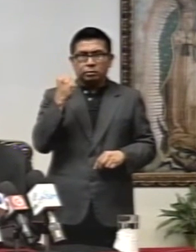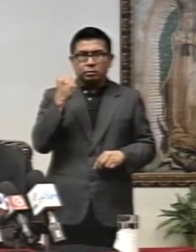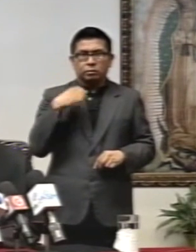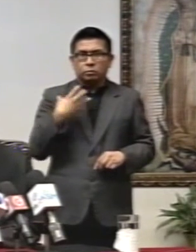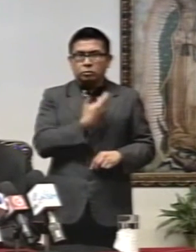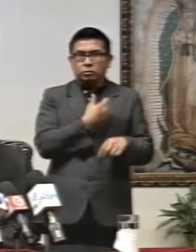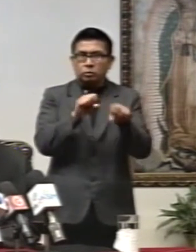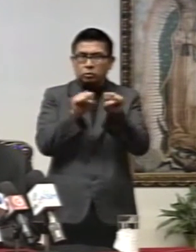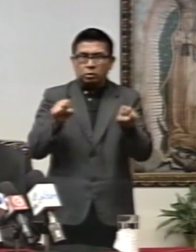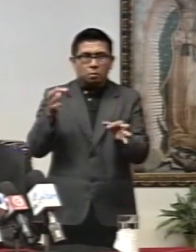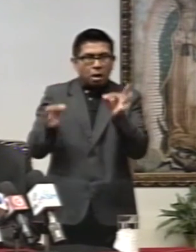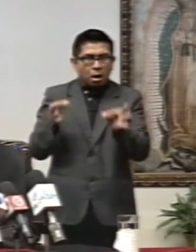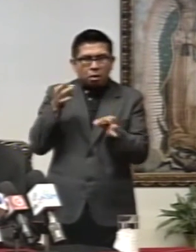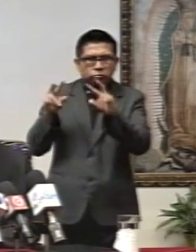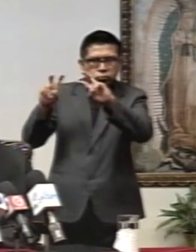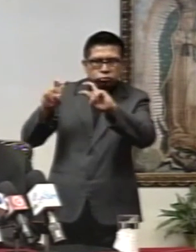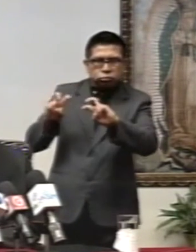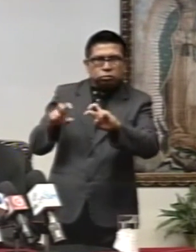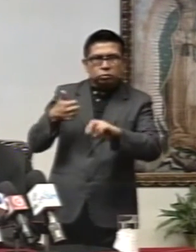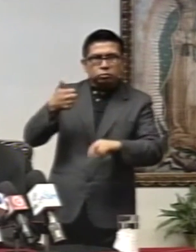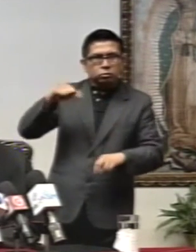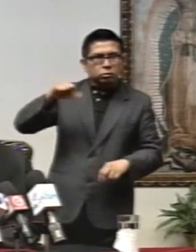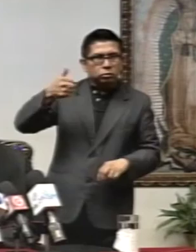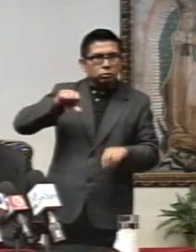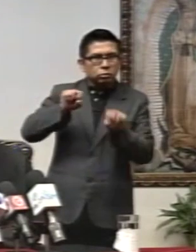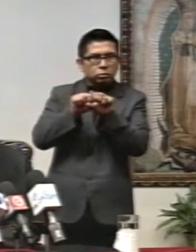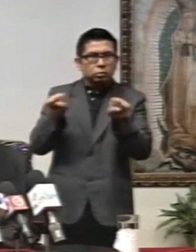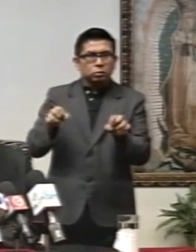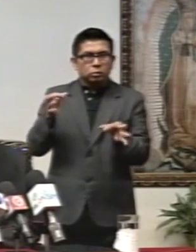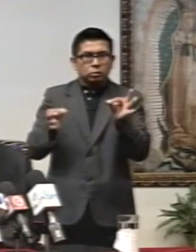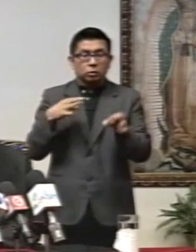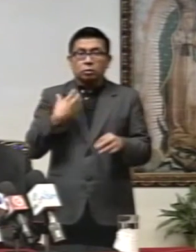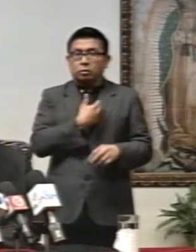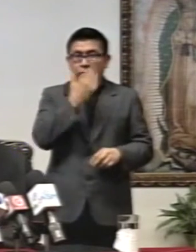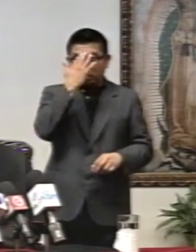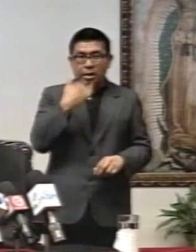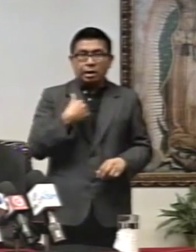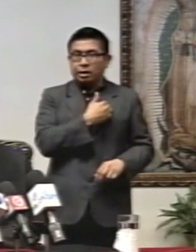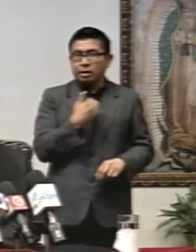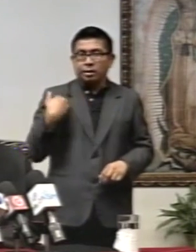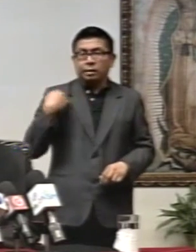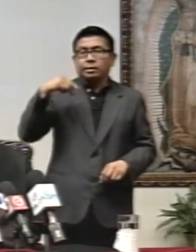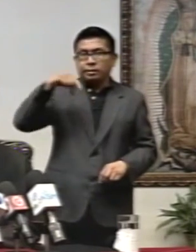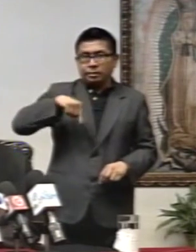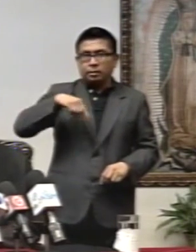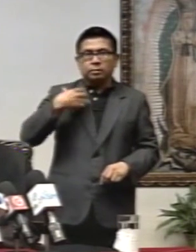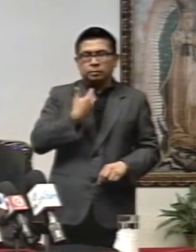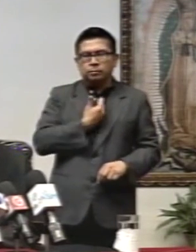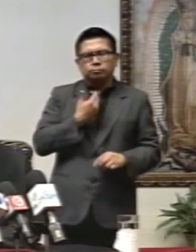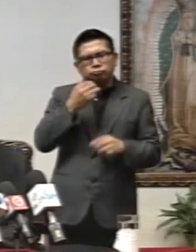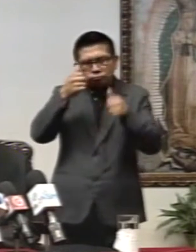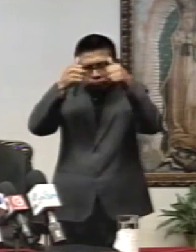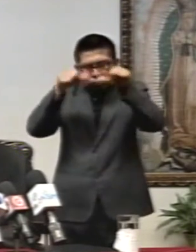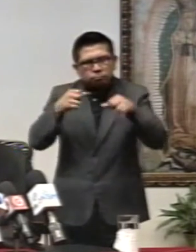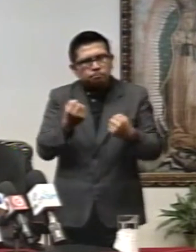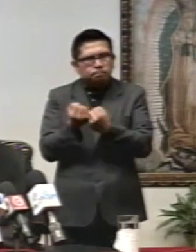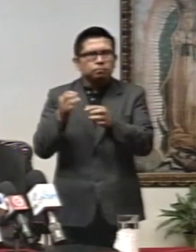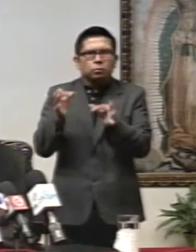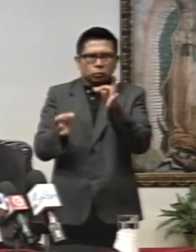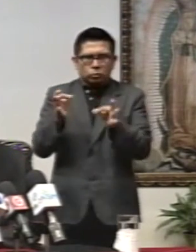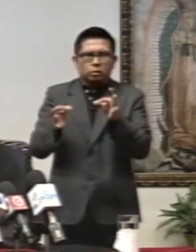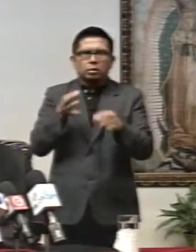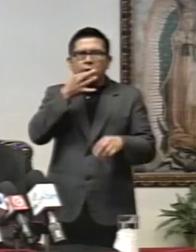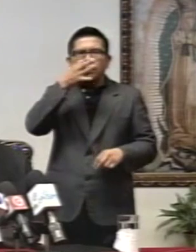nuestro sistema de justicia. Nosotros como iglesia, pues siempre vamos a estar a favor de la justicia y de la